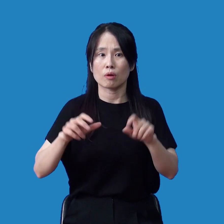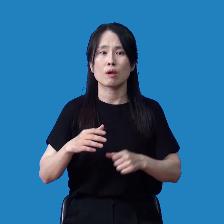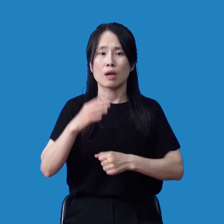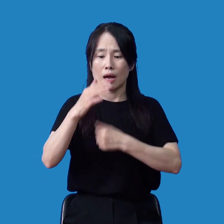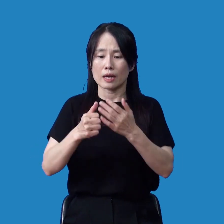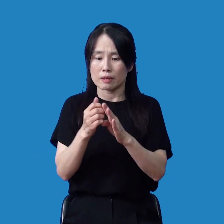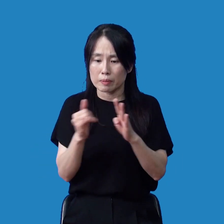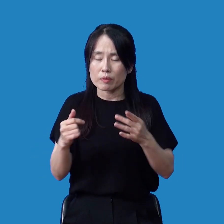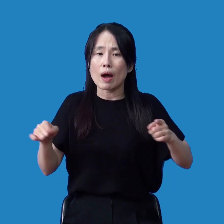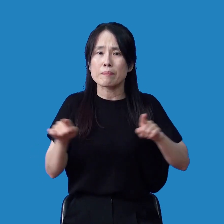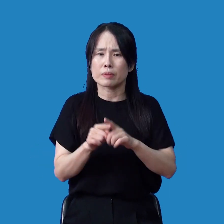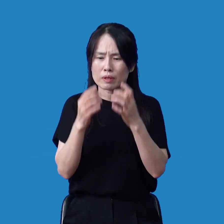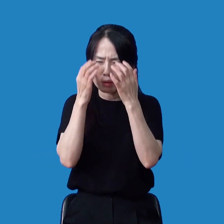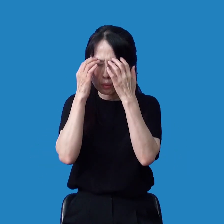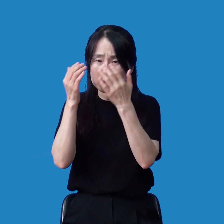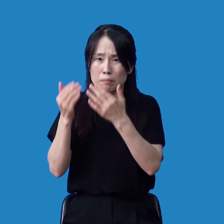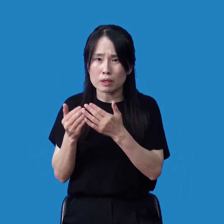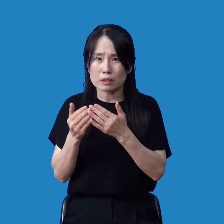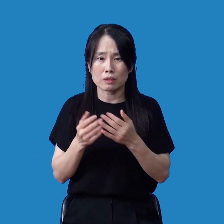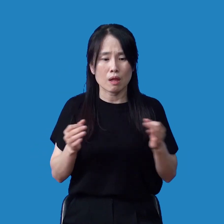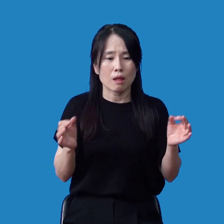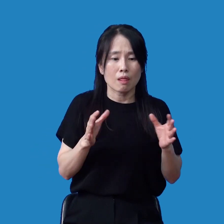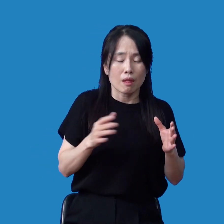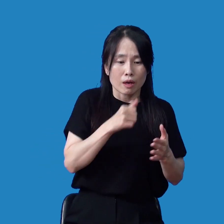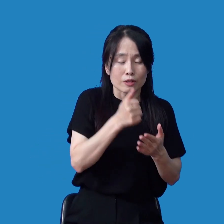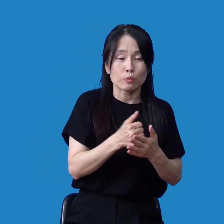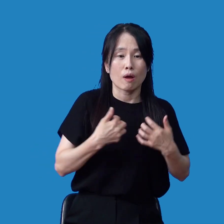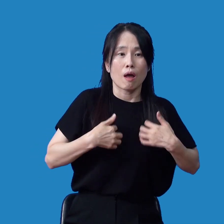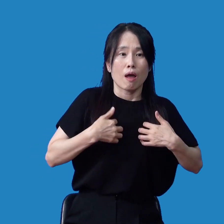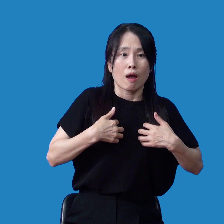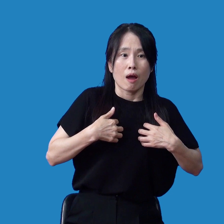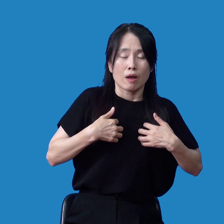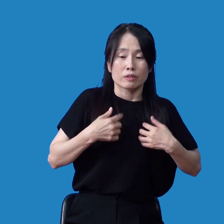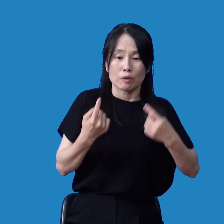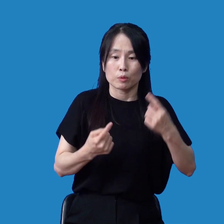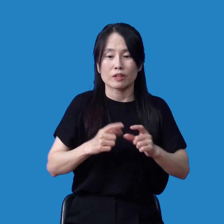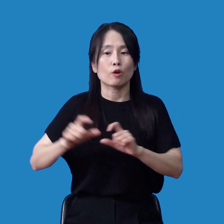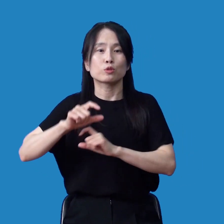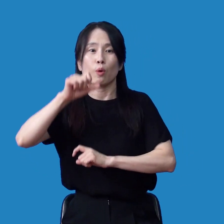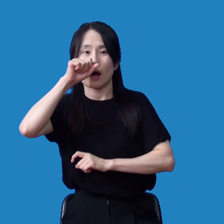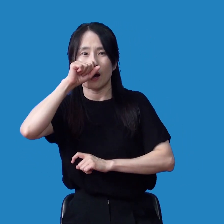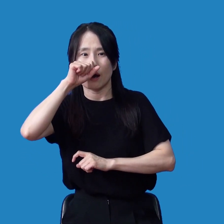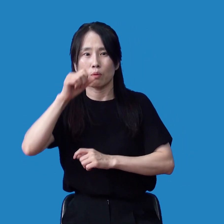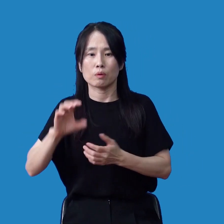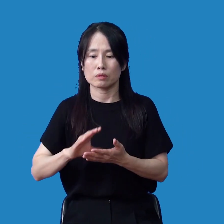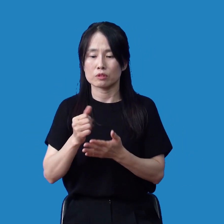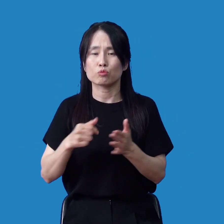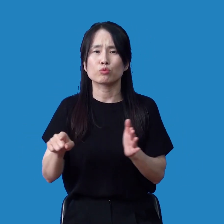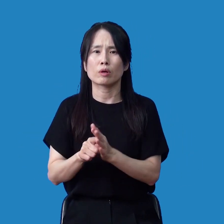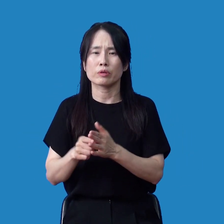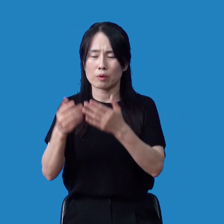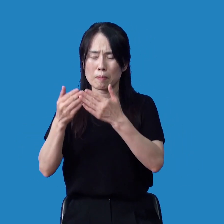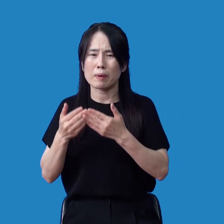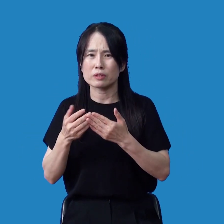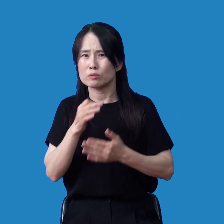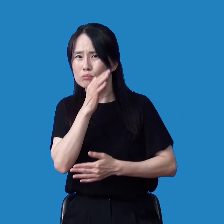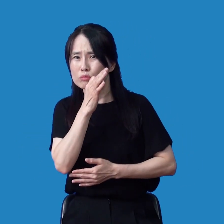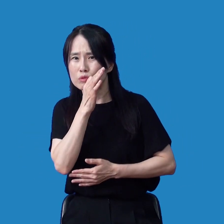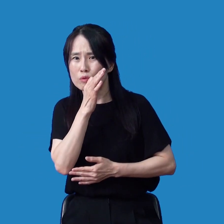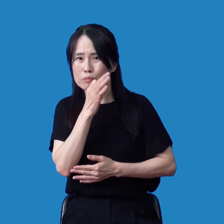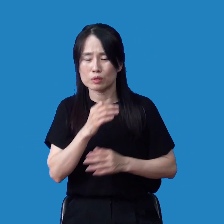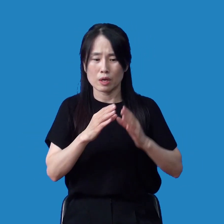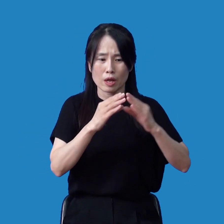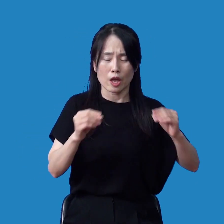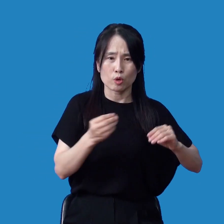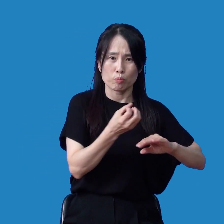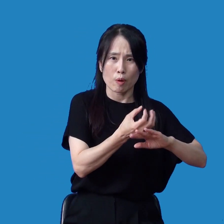함께 고난받기를 잠시 죄악의 낙을 누리는 것보다 더 좋아하고 그리스도를 위하여 받는 수모를 애굽의 모든 보화보다 더